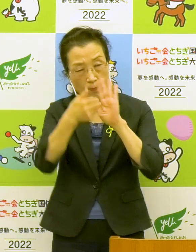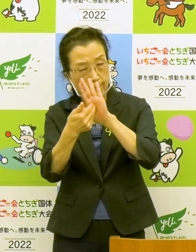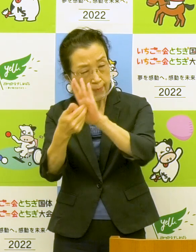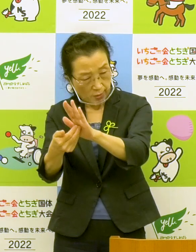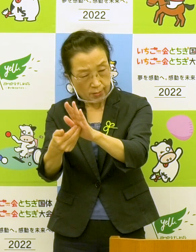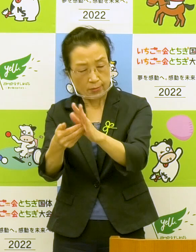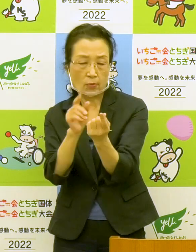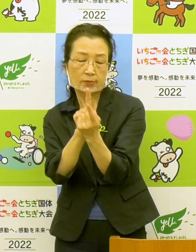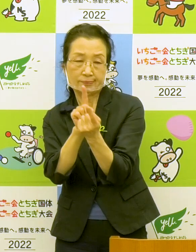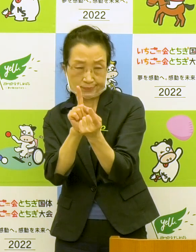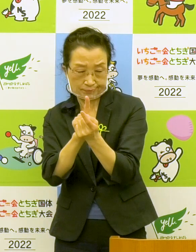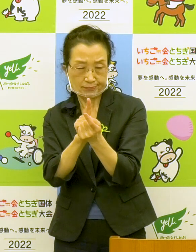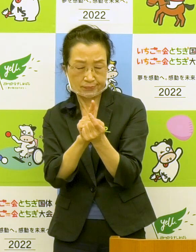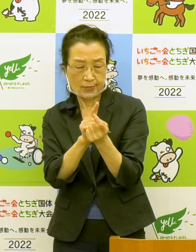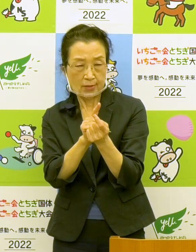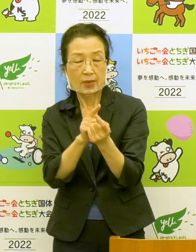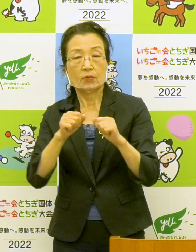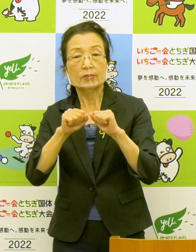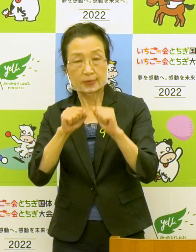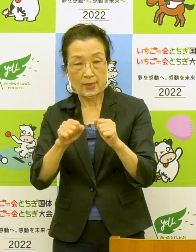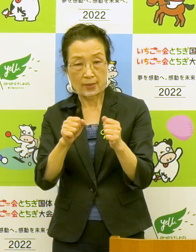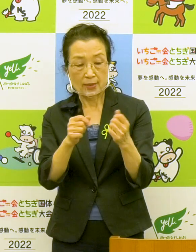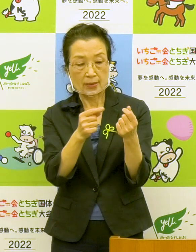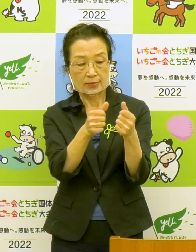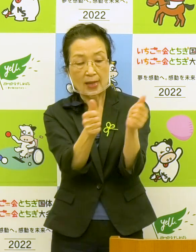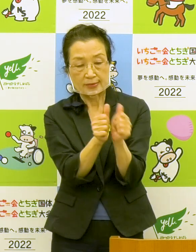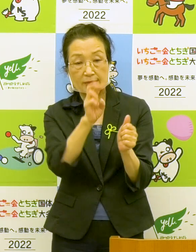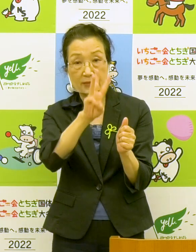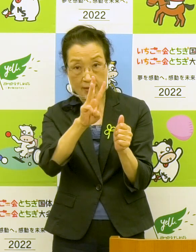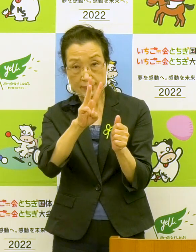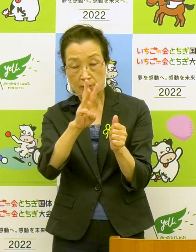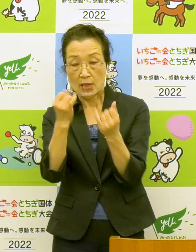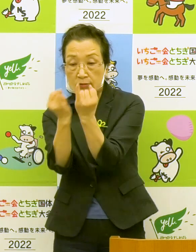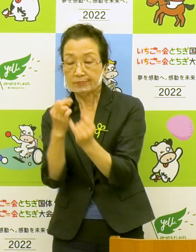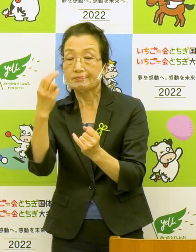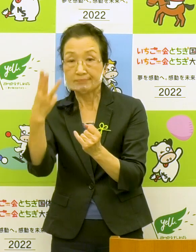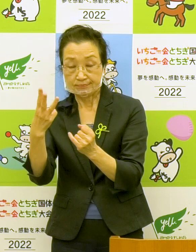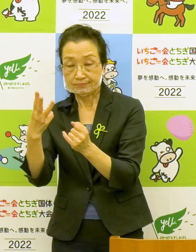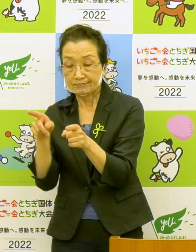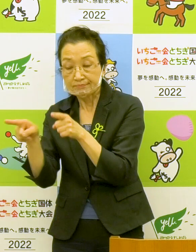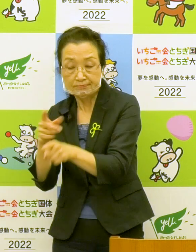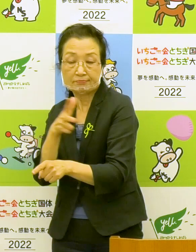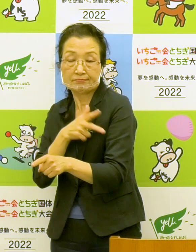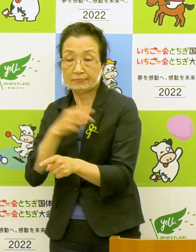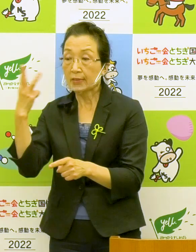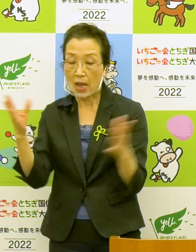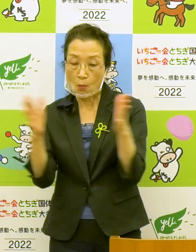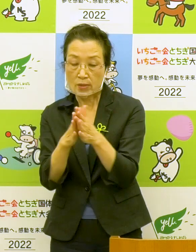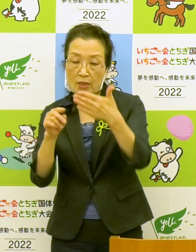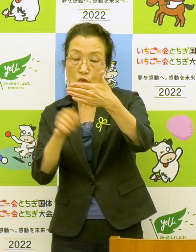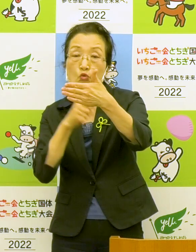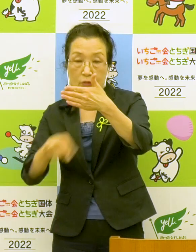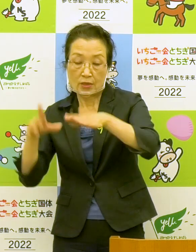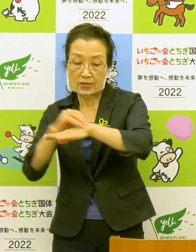応を行い、男子選手3名、女子選手3名、コーチ、スタッフ3名、合計9人の選手団を受け入れ